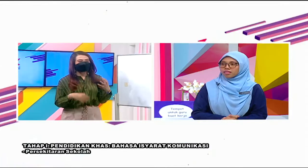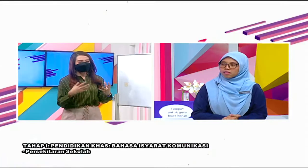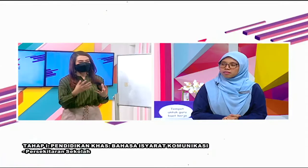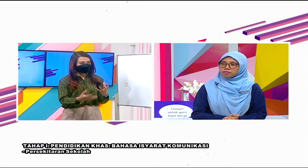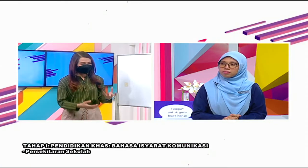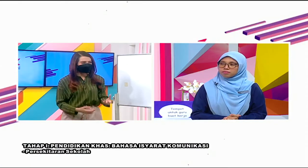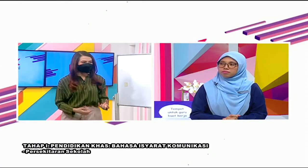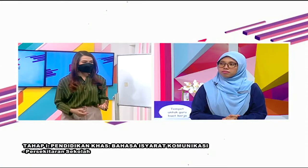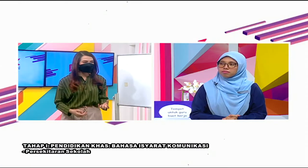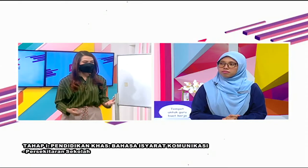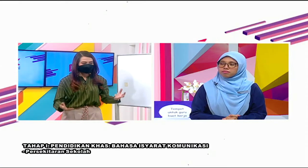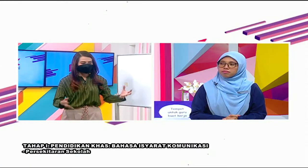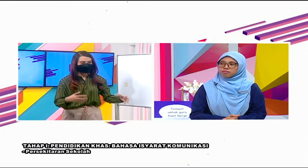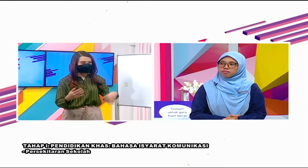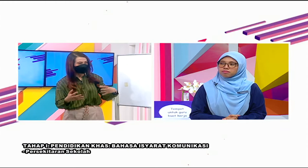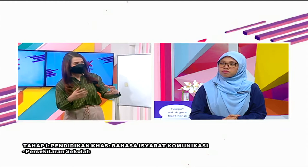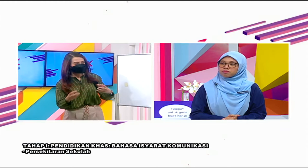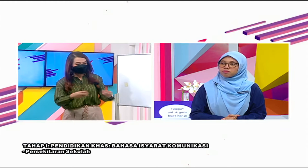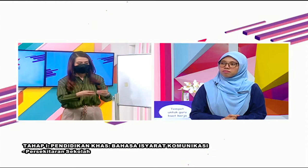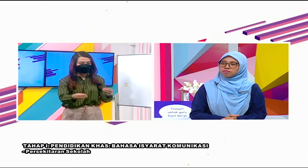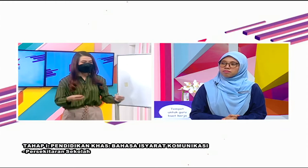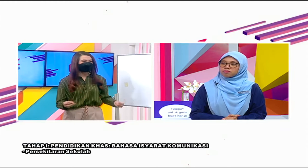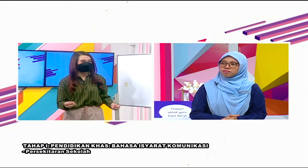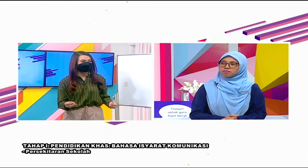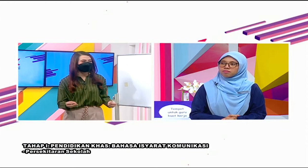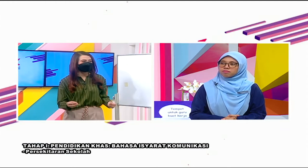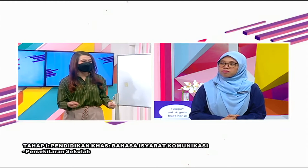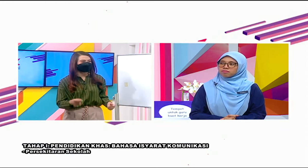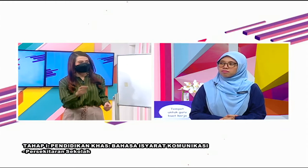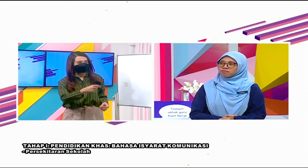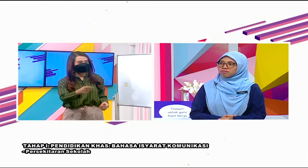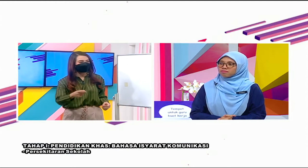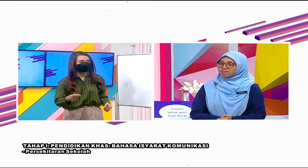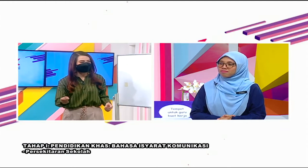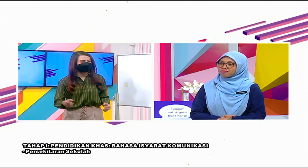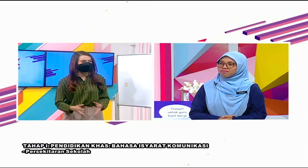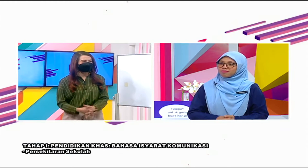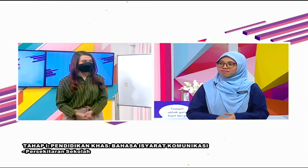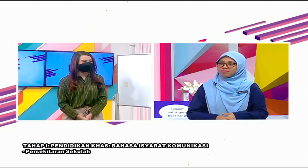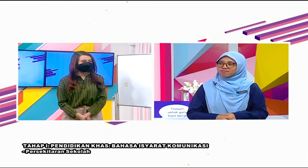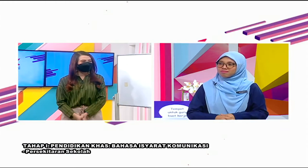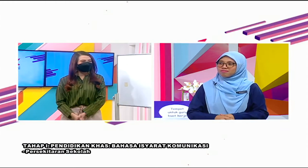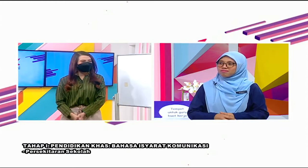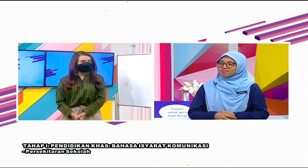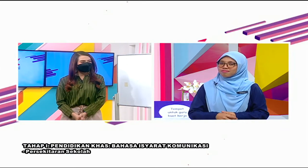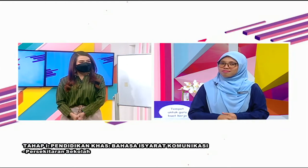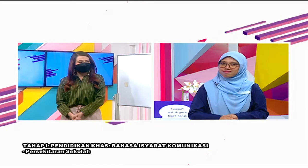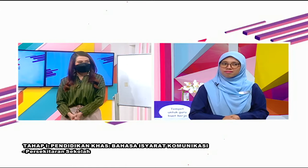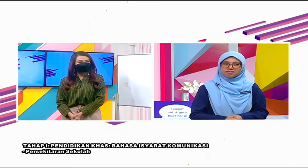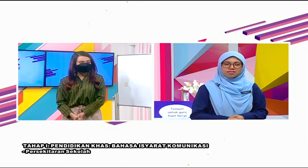nak memanggil mereka bila mereka tengah leka atau tengah buat aktiviti ke, terutama bila nak menulis dan sebagainya? Okey, biasanya